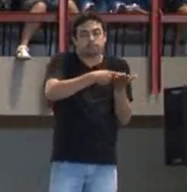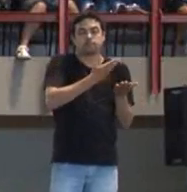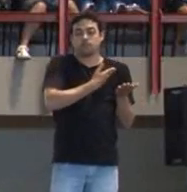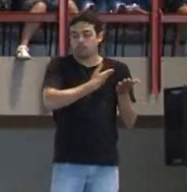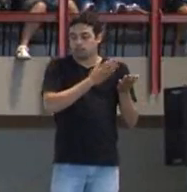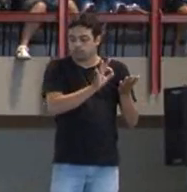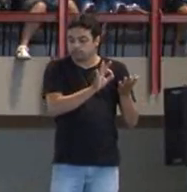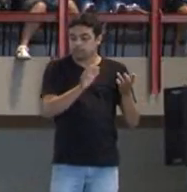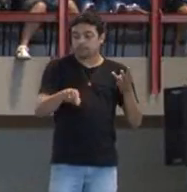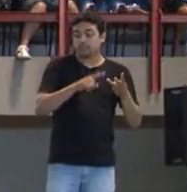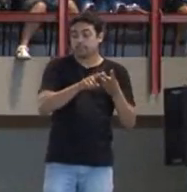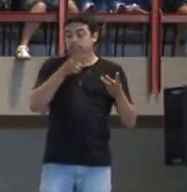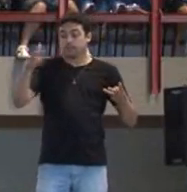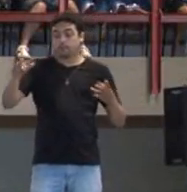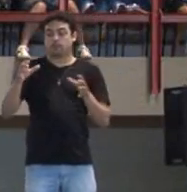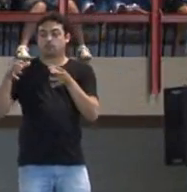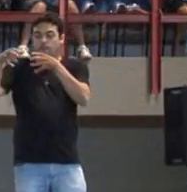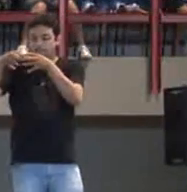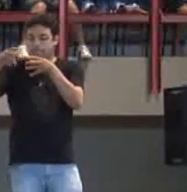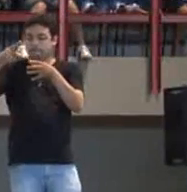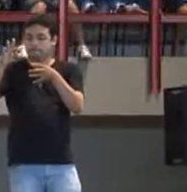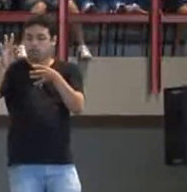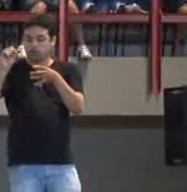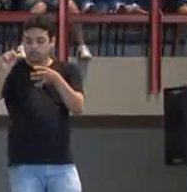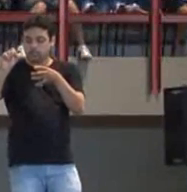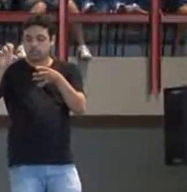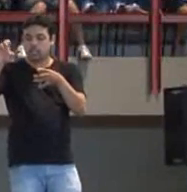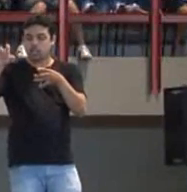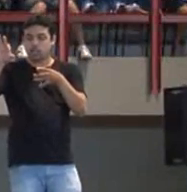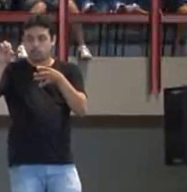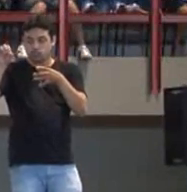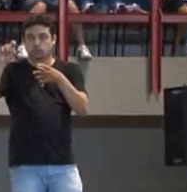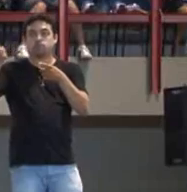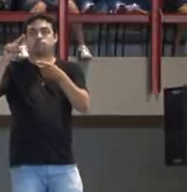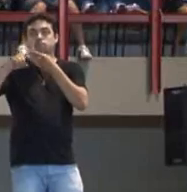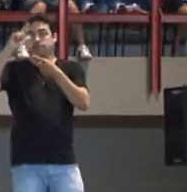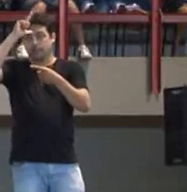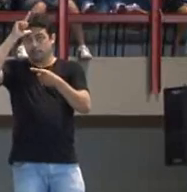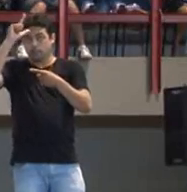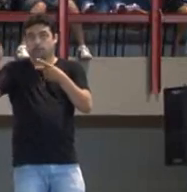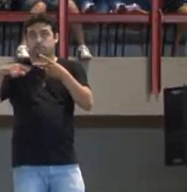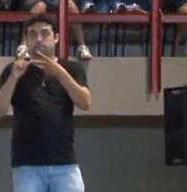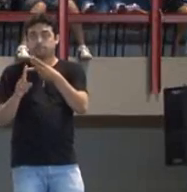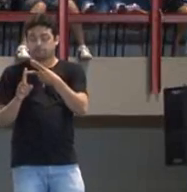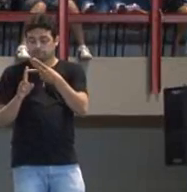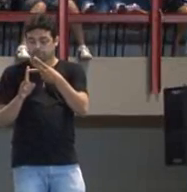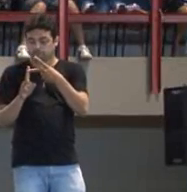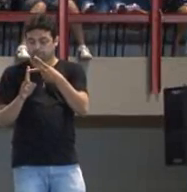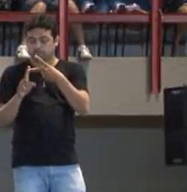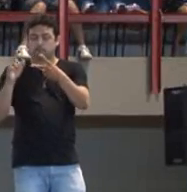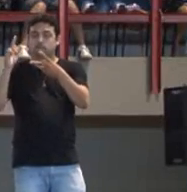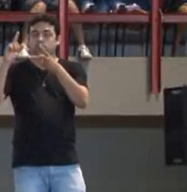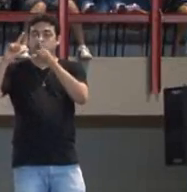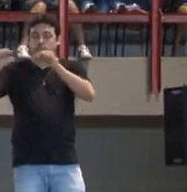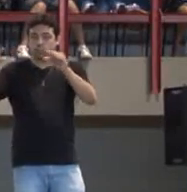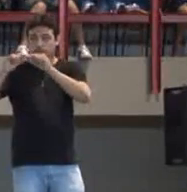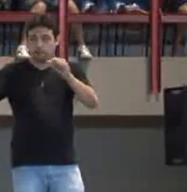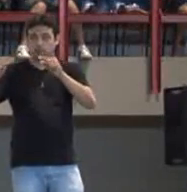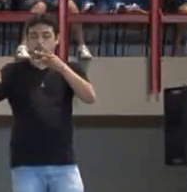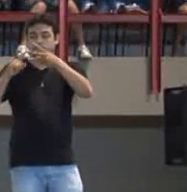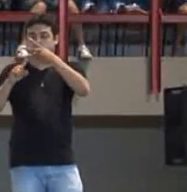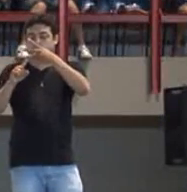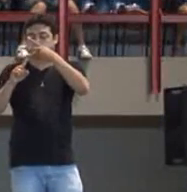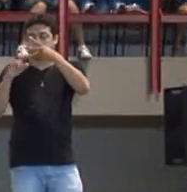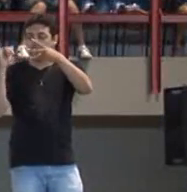Aliados as potências do eixo como ficaram conhecidas eram Claro a Alemanha o Japão e a